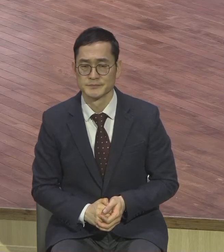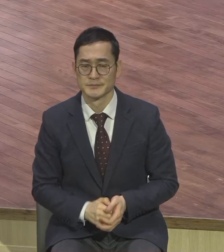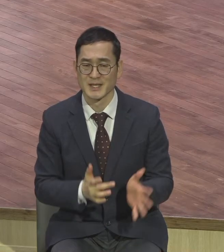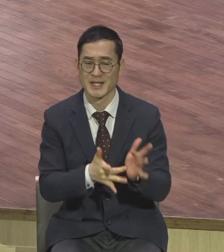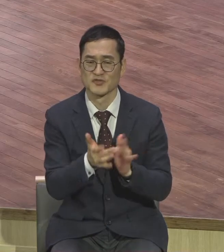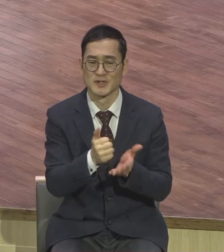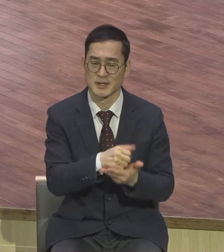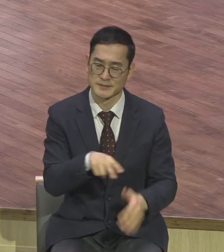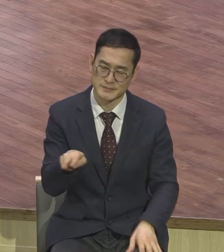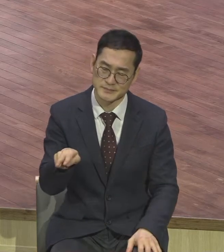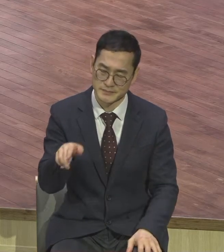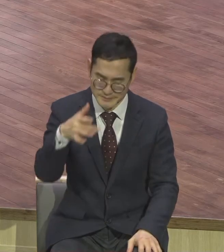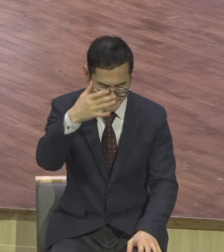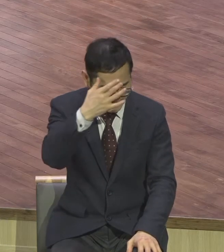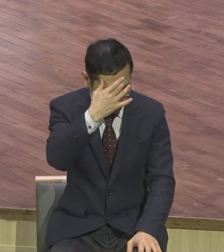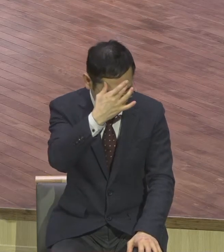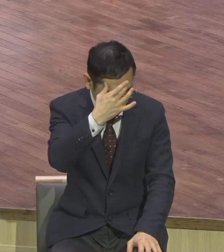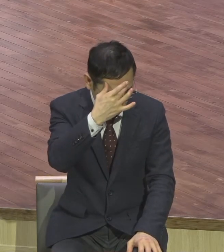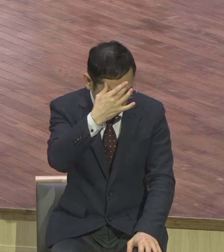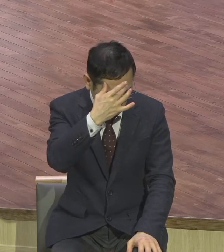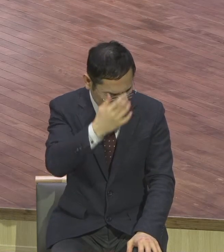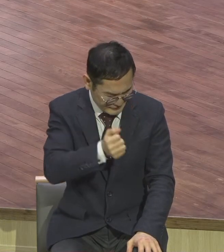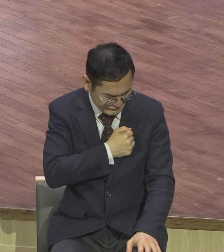보시고 예수님은 뭐여 깊은 탄식을 하셨어요.